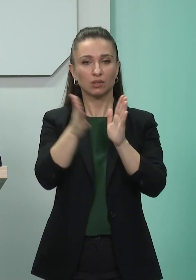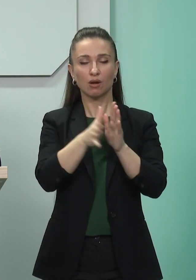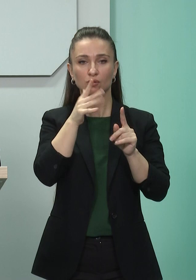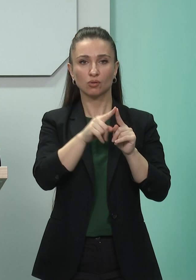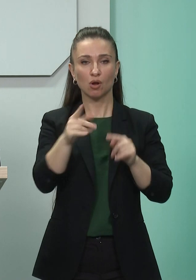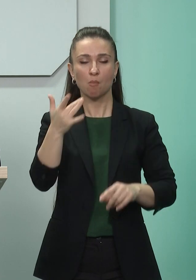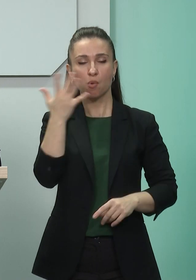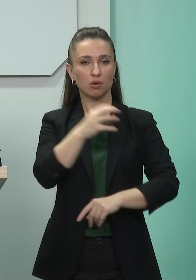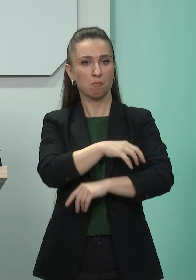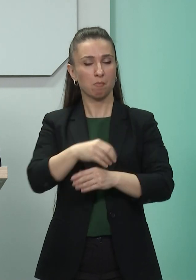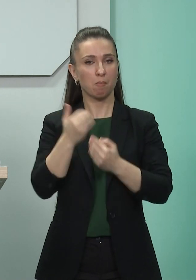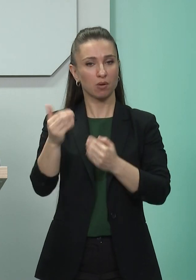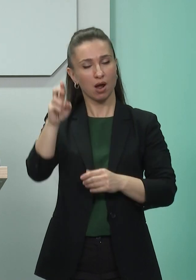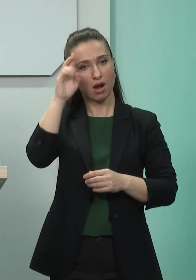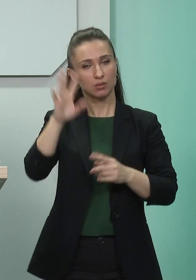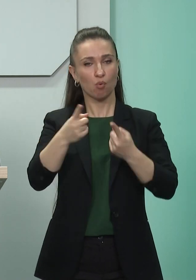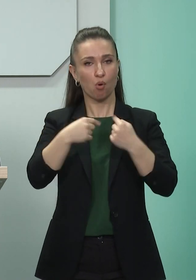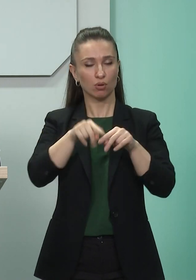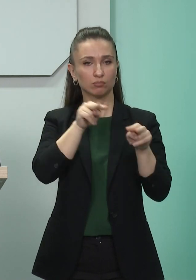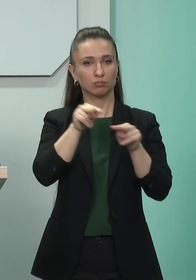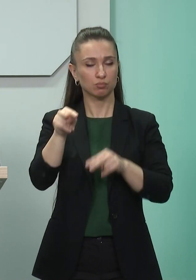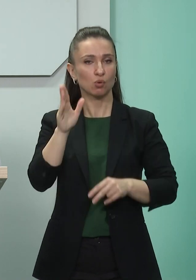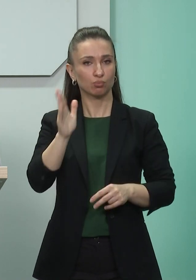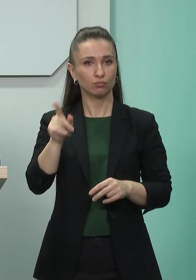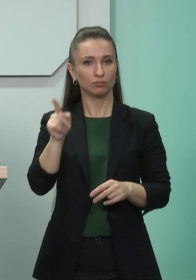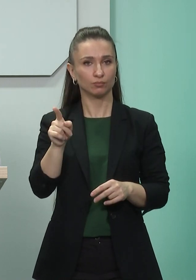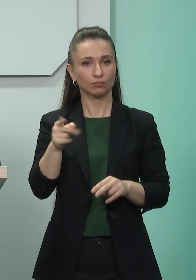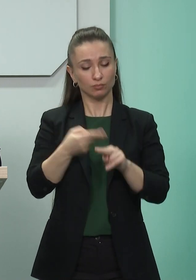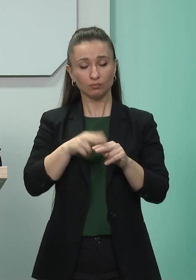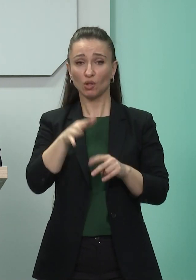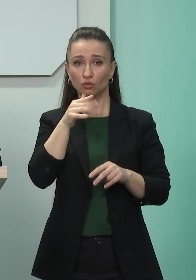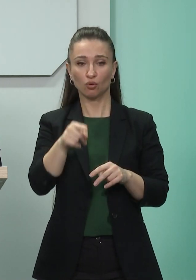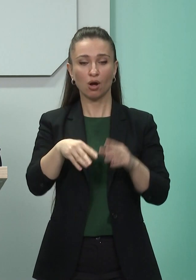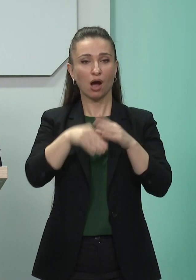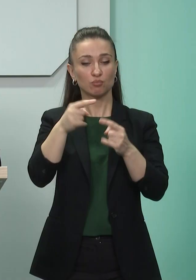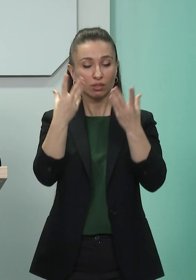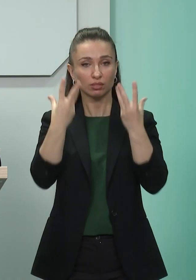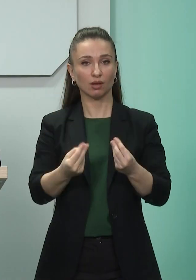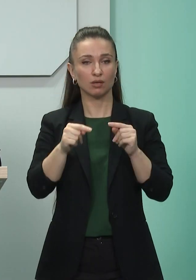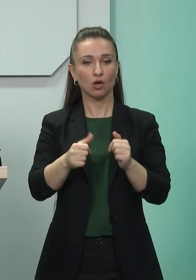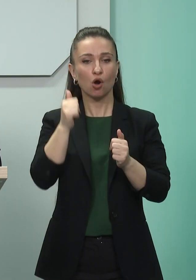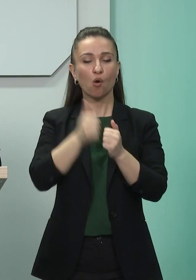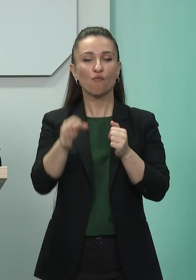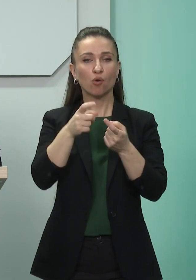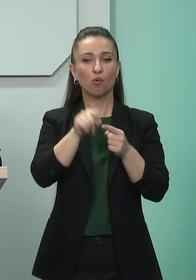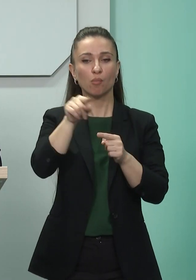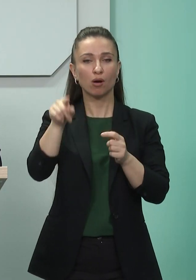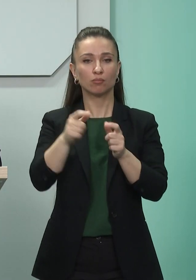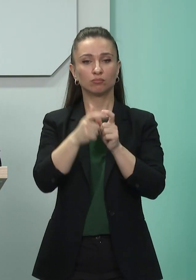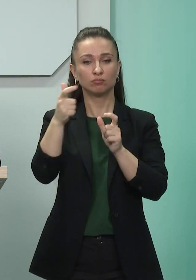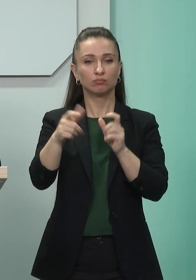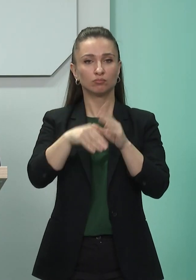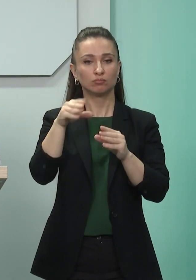განმავლობაში პოლიტიკური პარტიების და არასამთავრობო ორგანიზაციების მხრიდან. ამავდროულად, კენჭისყრის დღეს ყოველ უბანზე ამოიბეჭდება